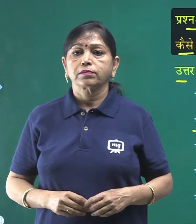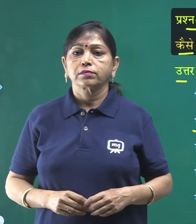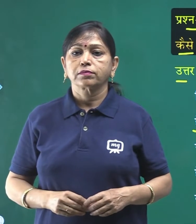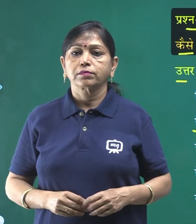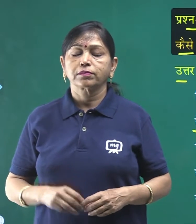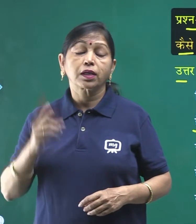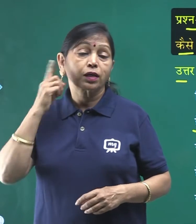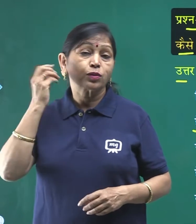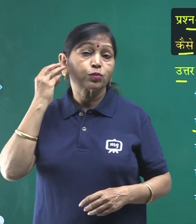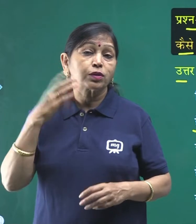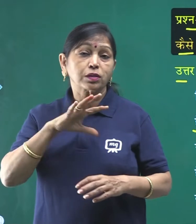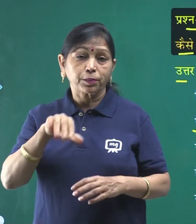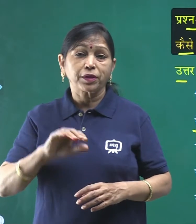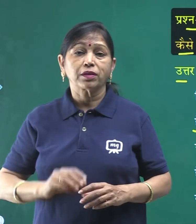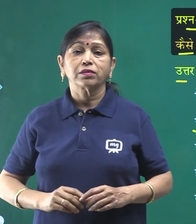ध्वनि तभी